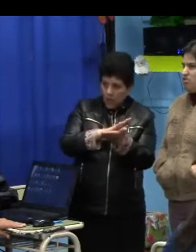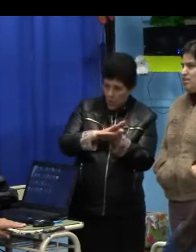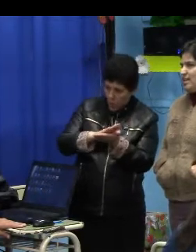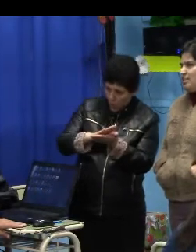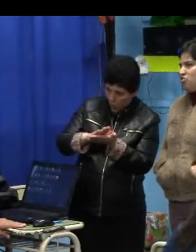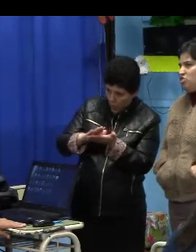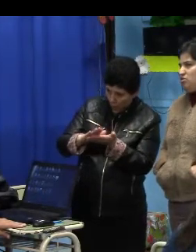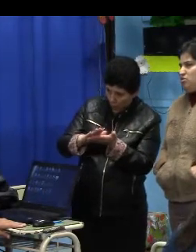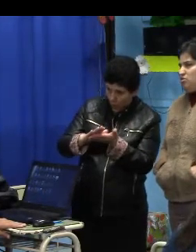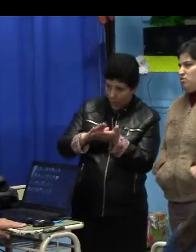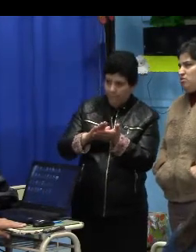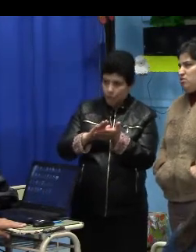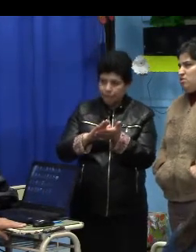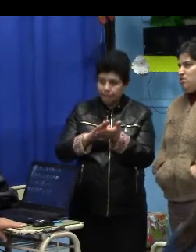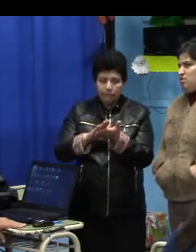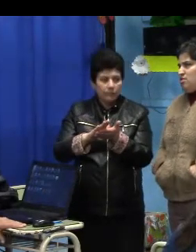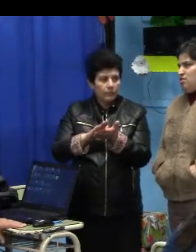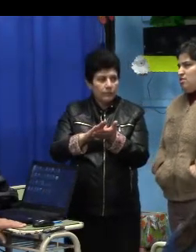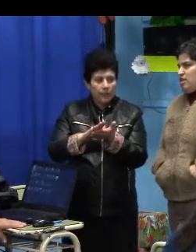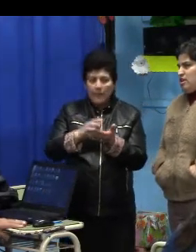Testamento 6 tomos.